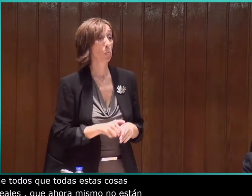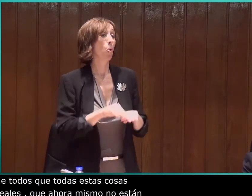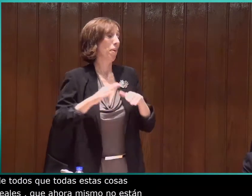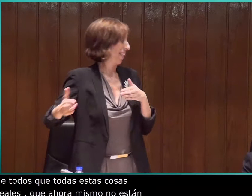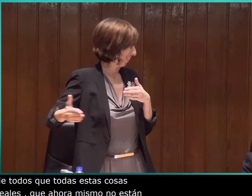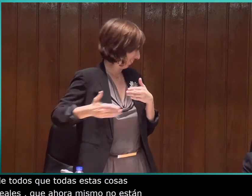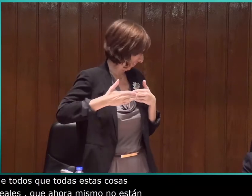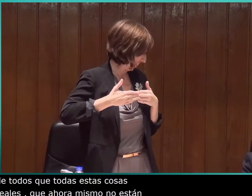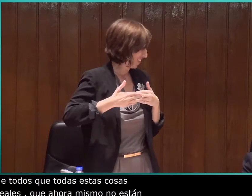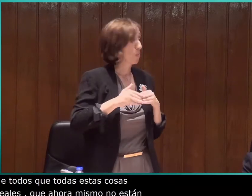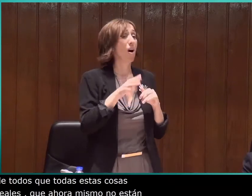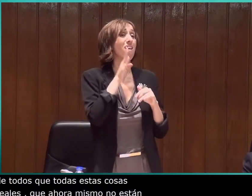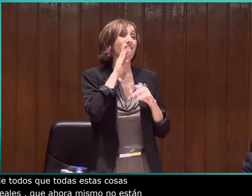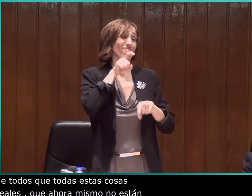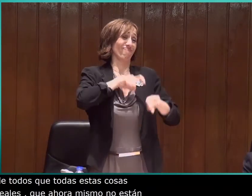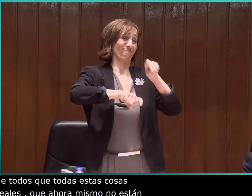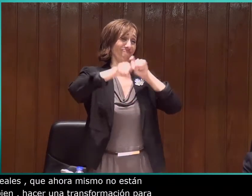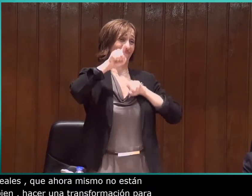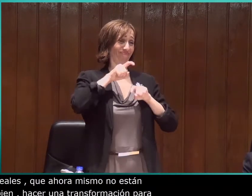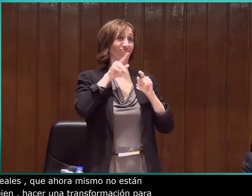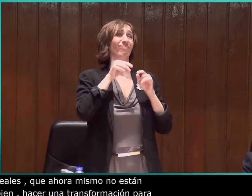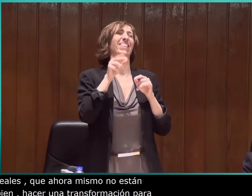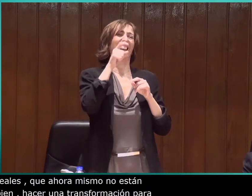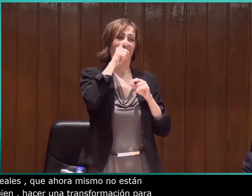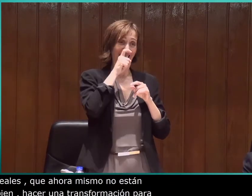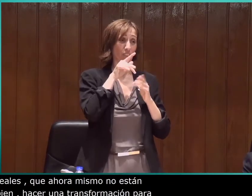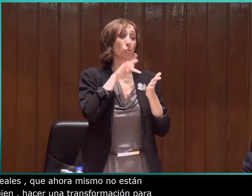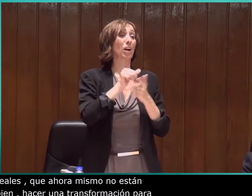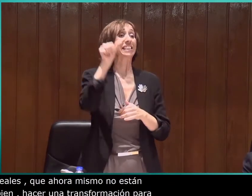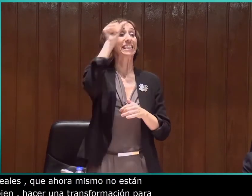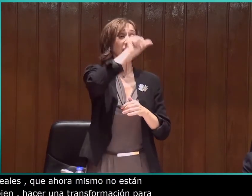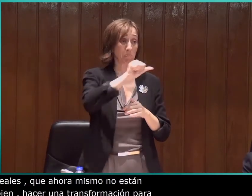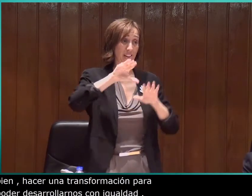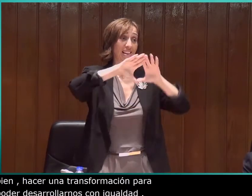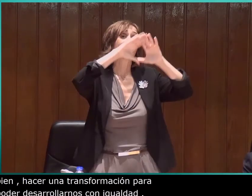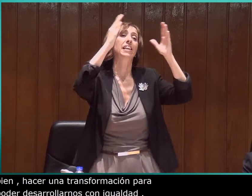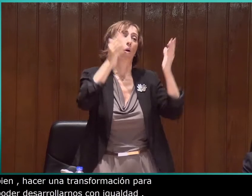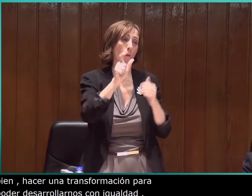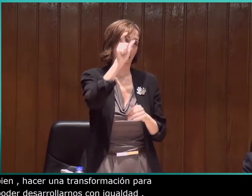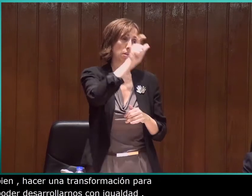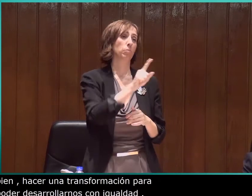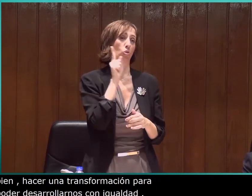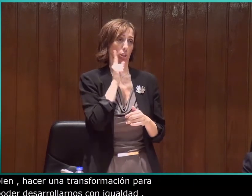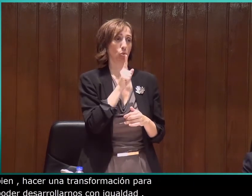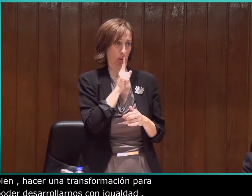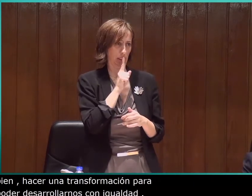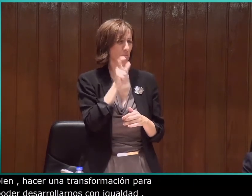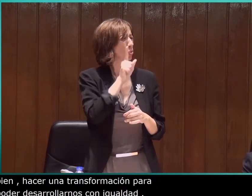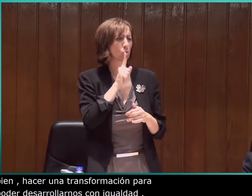igualdad para cerrar un poco volviendo atrás y recordando como decía en el inicio de mi discurso que